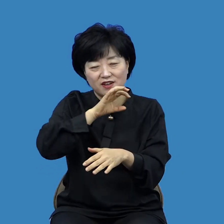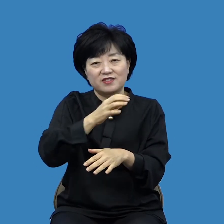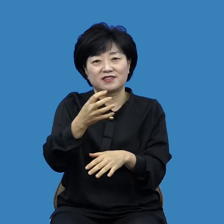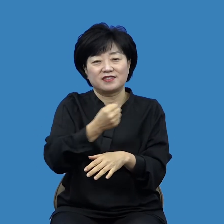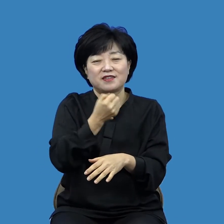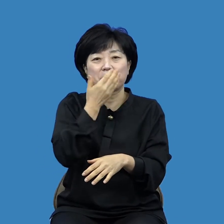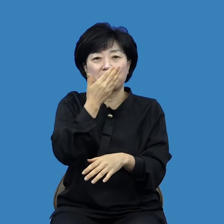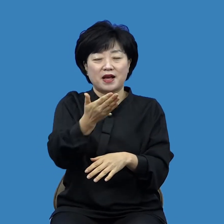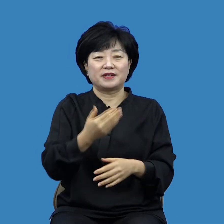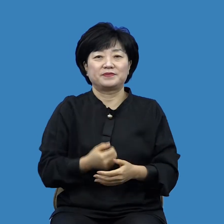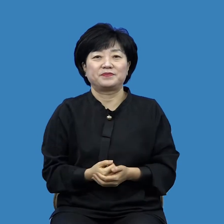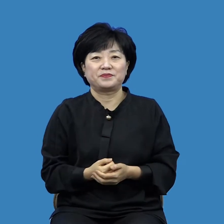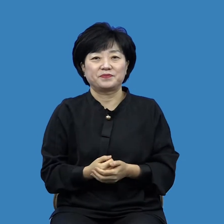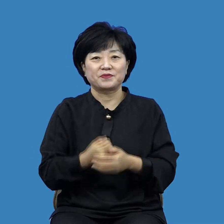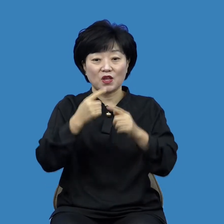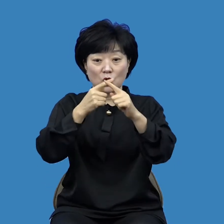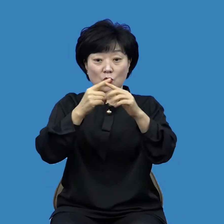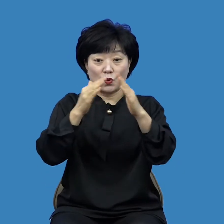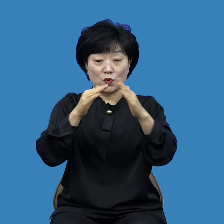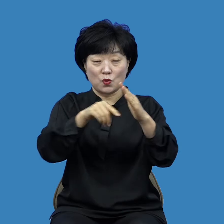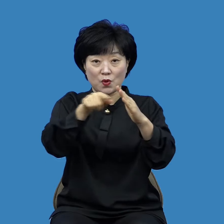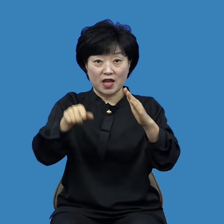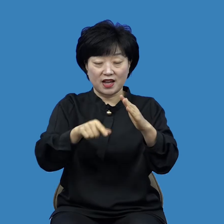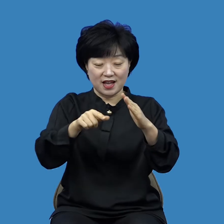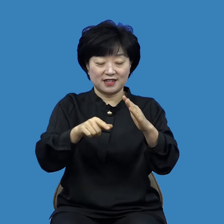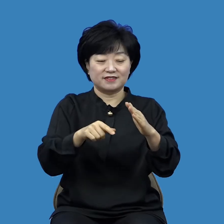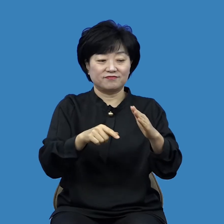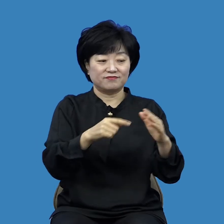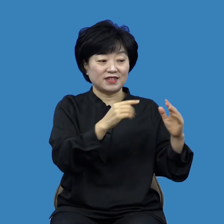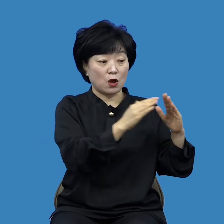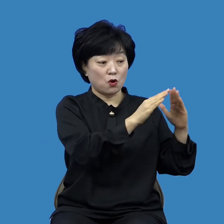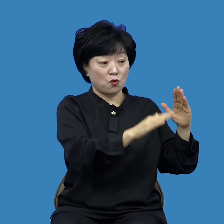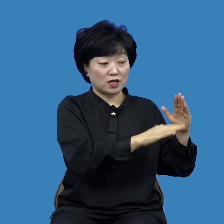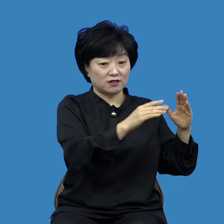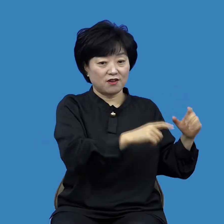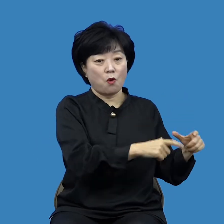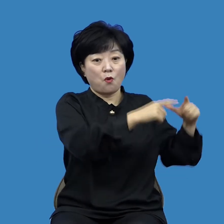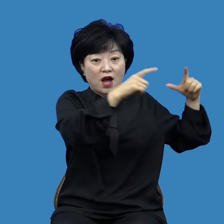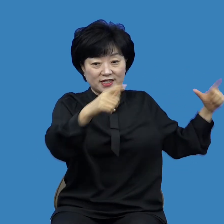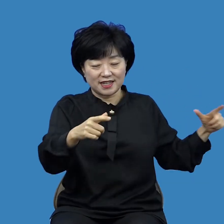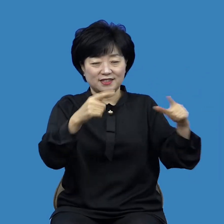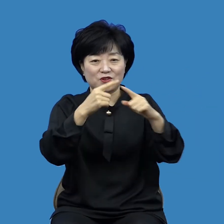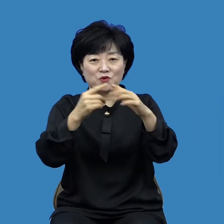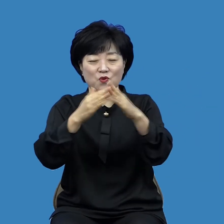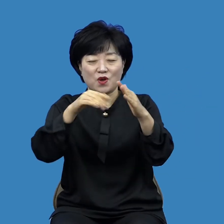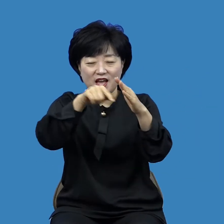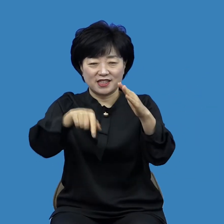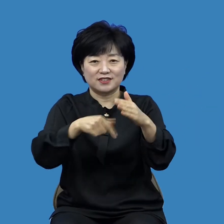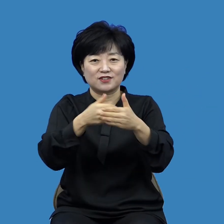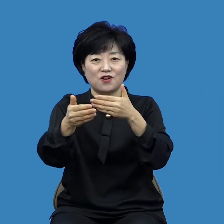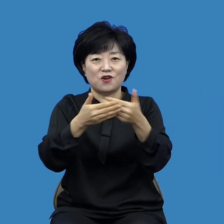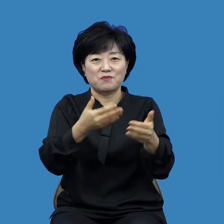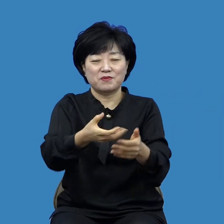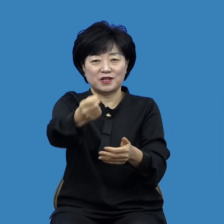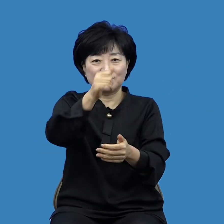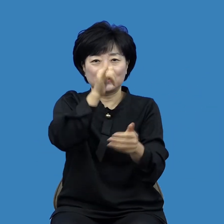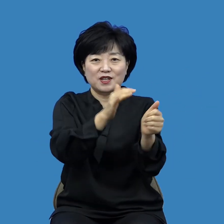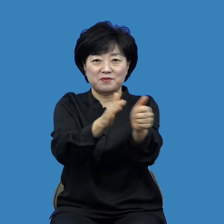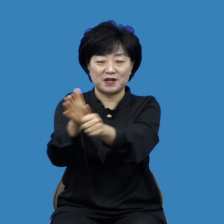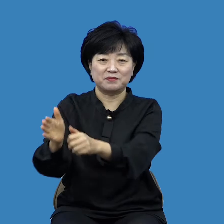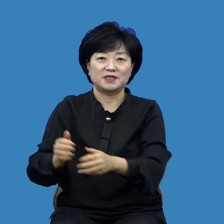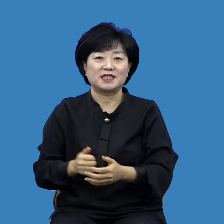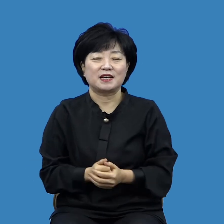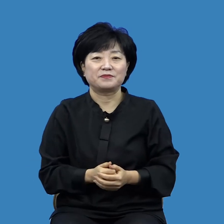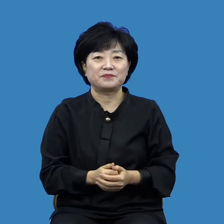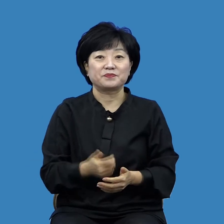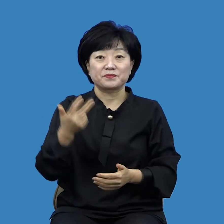누리도록 하셨어요. 그래서 교회가 확대된 가정으로 이 역할들을 함께 경험하게 되기를 주의 이름으로 축복합니다. 자, 우리가 지난주에는